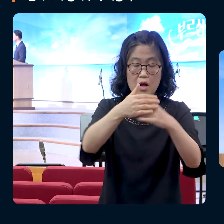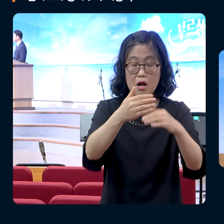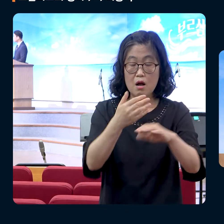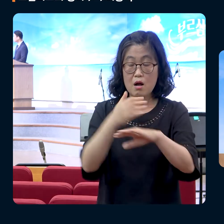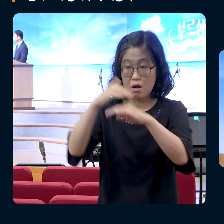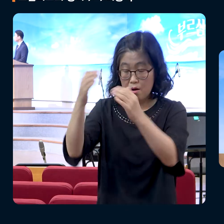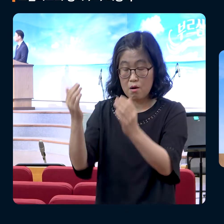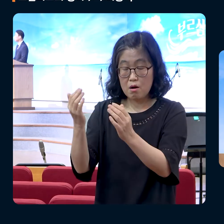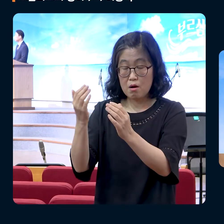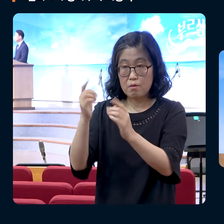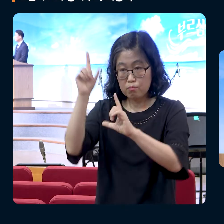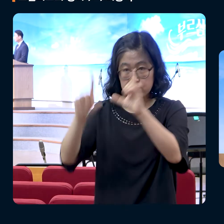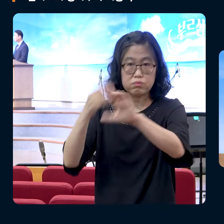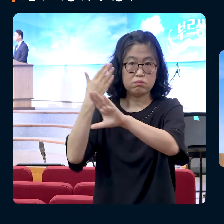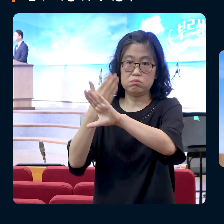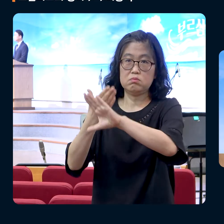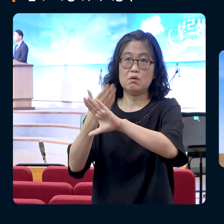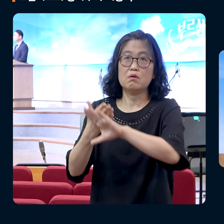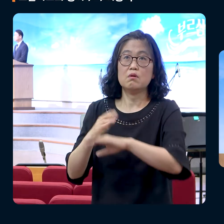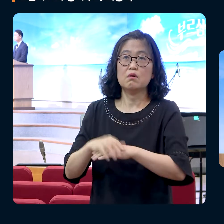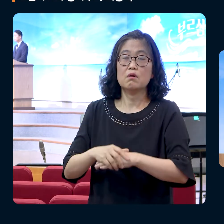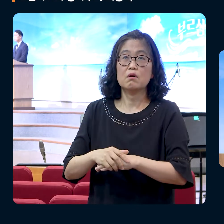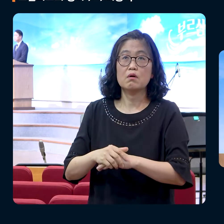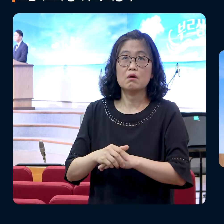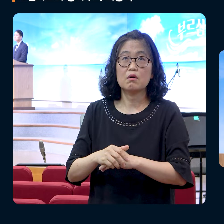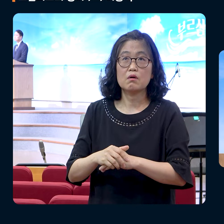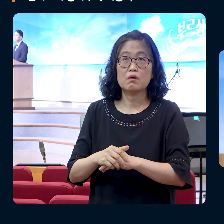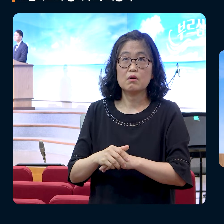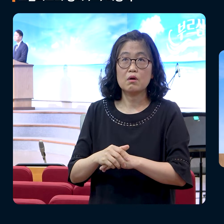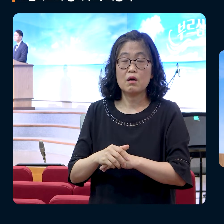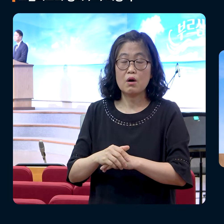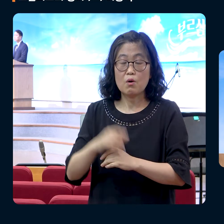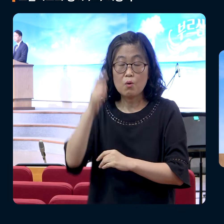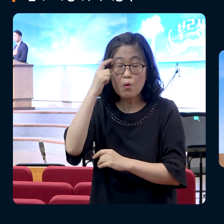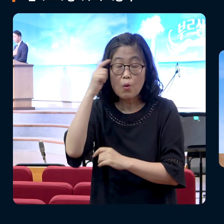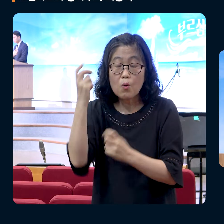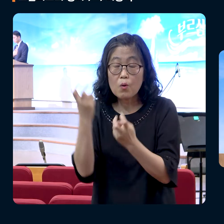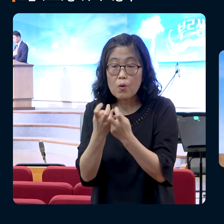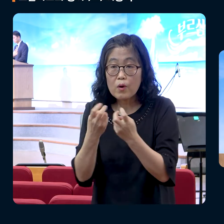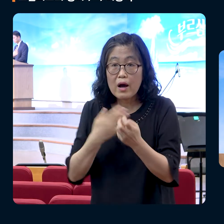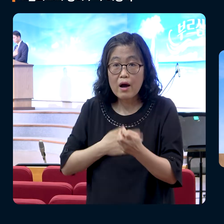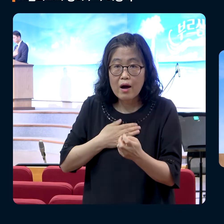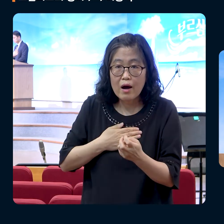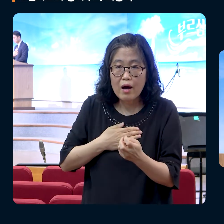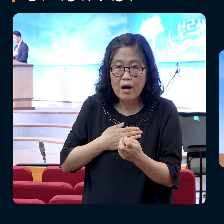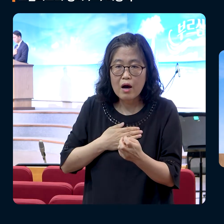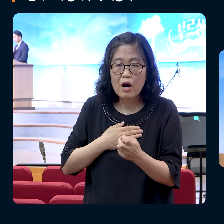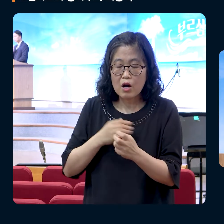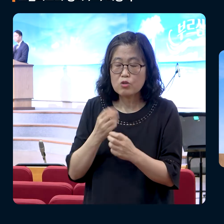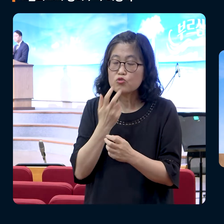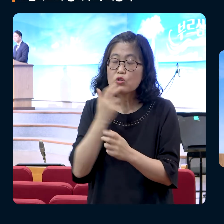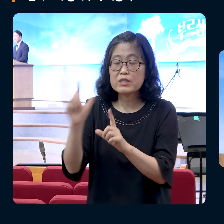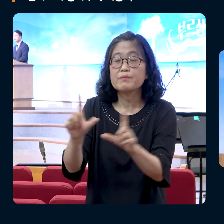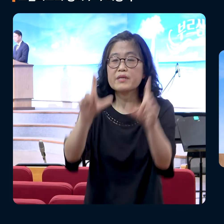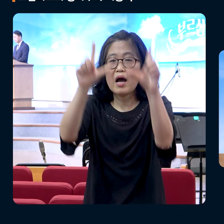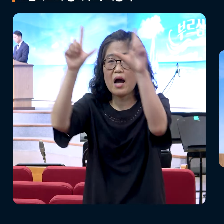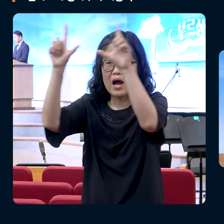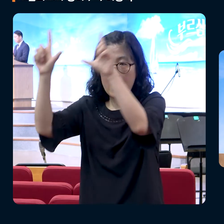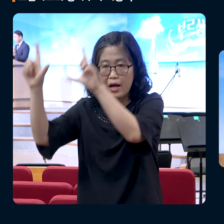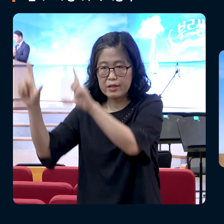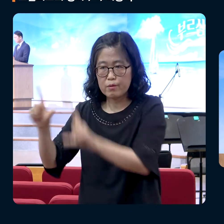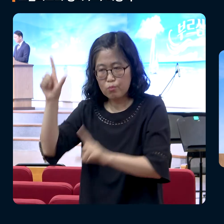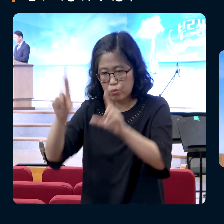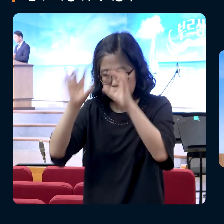다른 삶을 살고 있구나 라는 것들을 요셉의 삶을 통해서 그들이 보았던 것이죠. 그리고 그